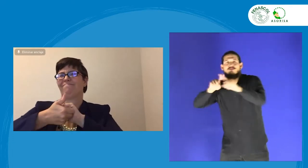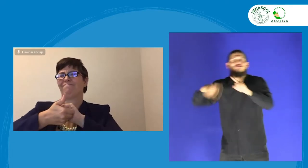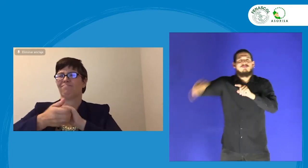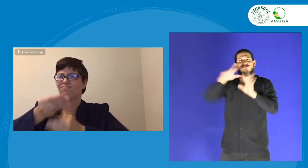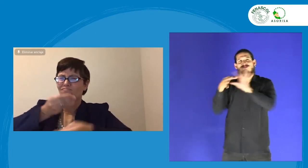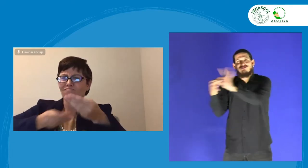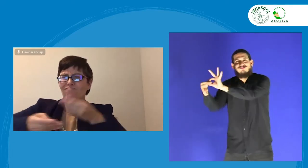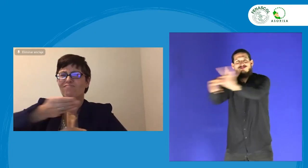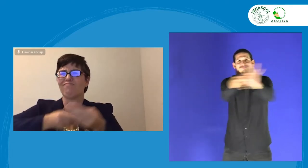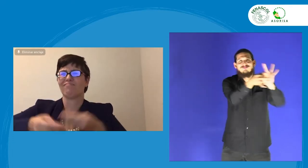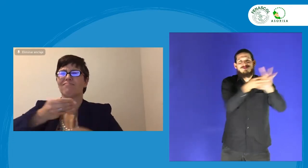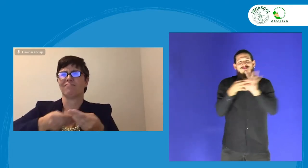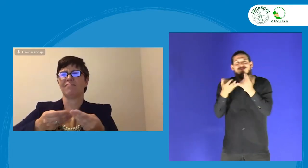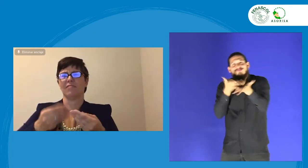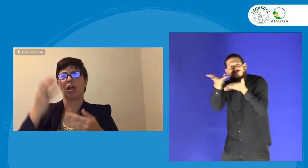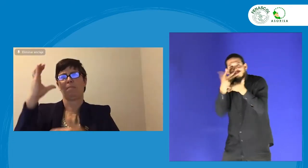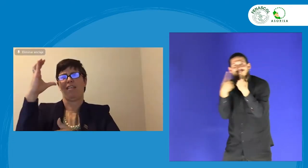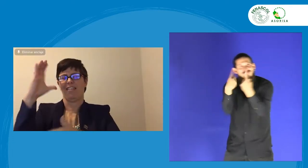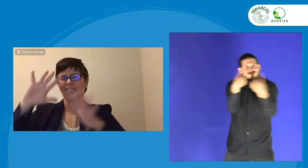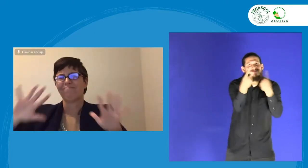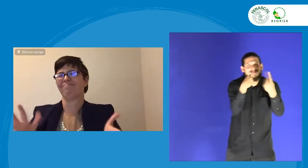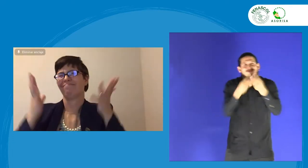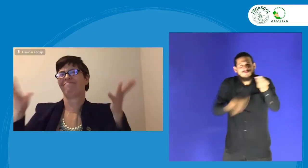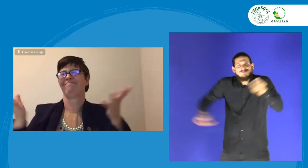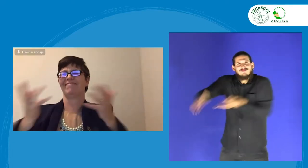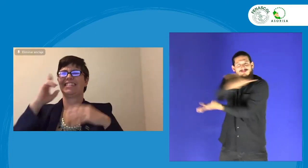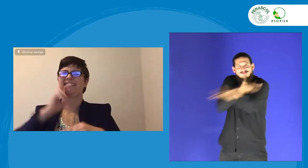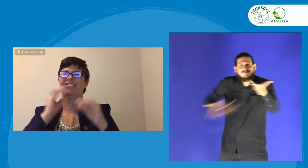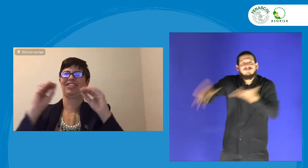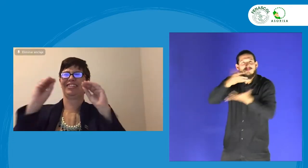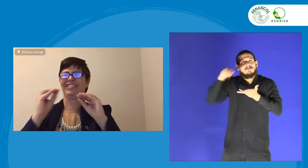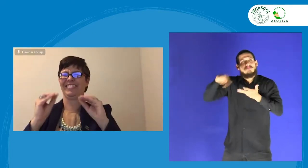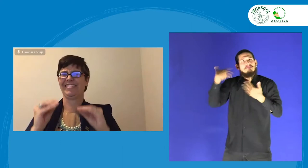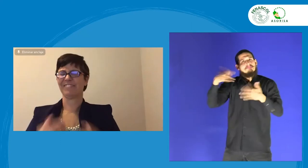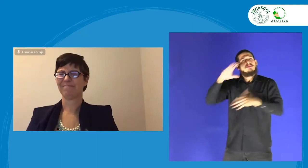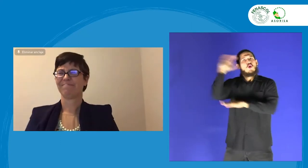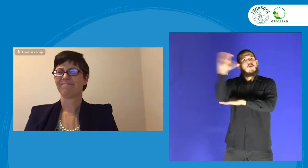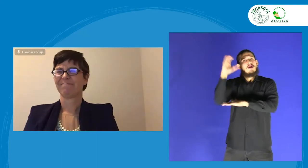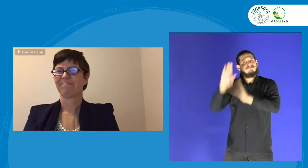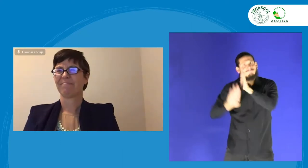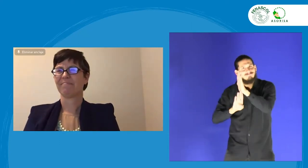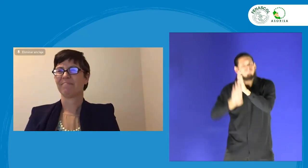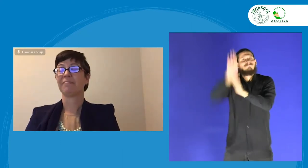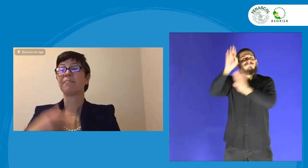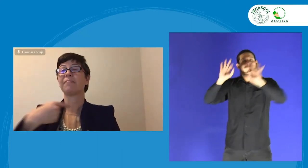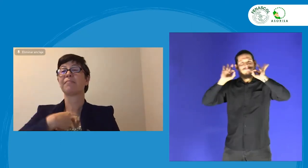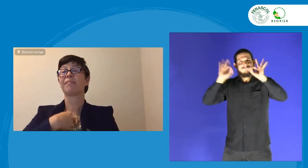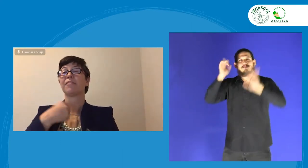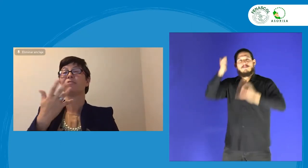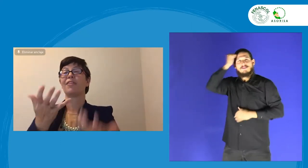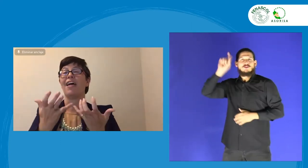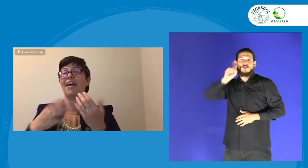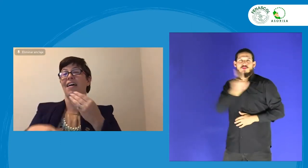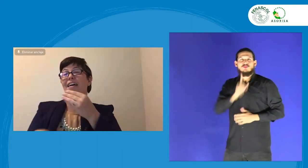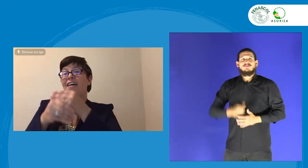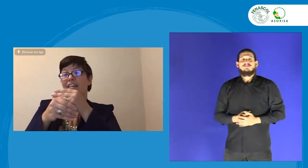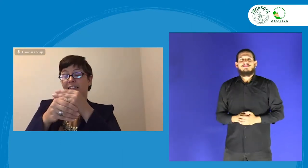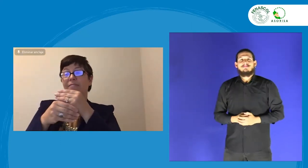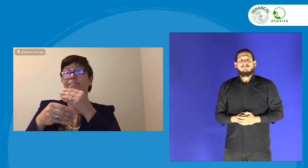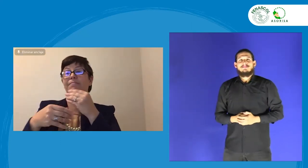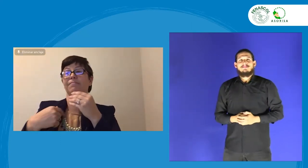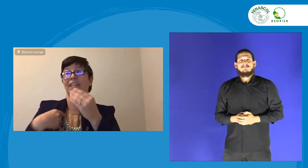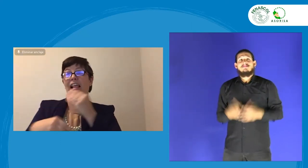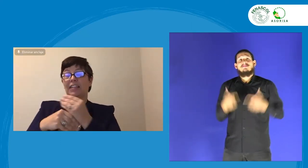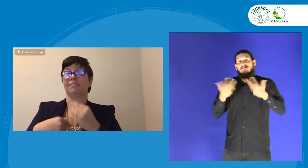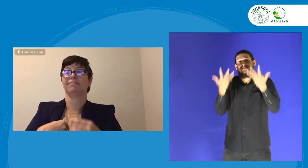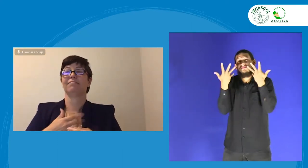en contacto a través de Facebook y seguiremos pues buscando que las personas sordas en Colombia sigan mejorando en cuanto a los aspectos educativos.